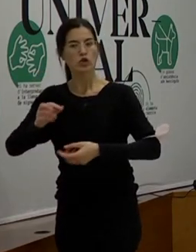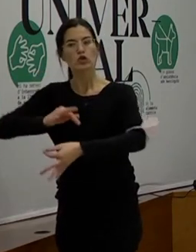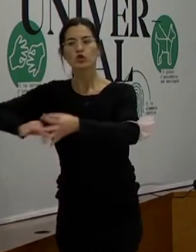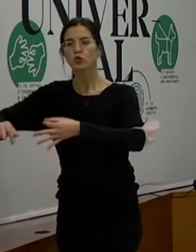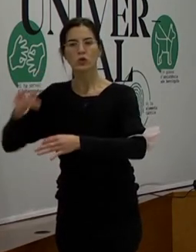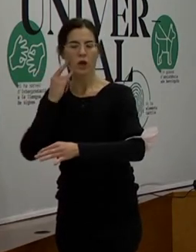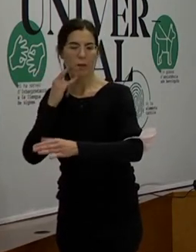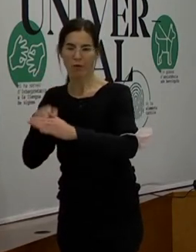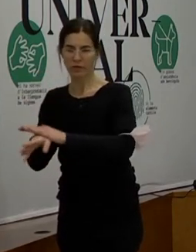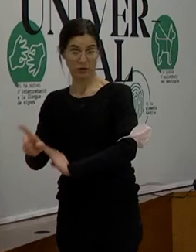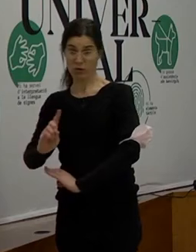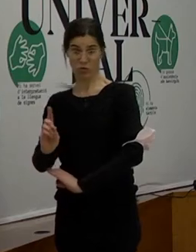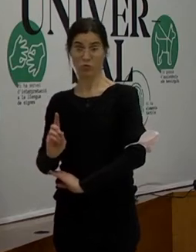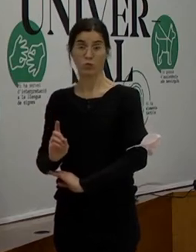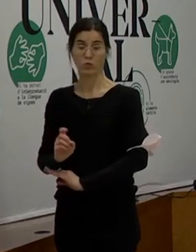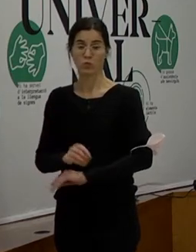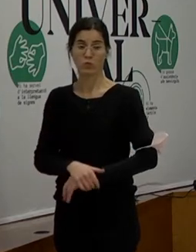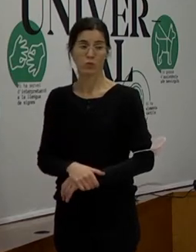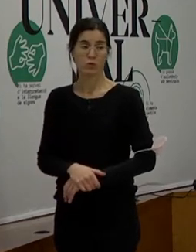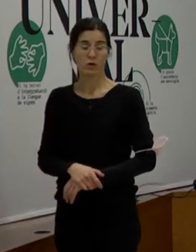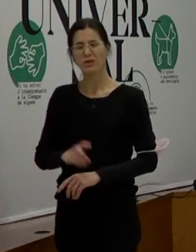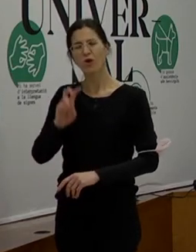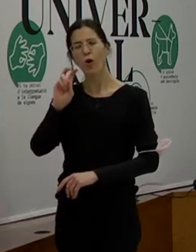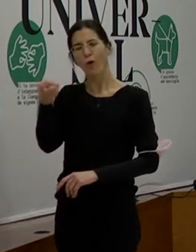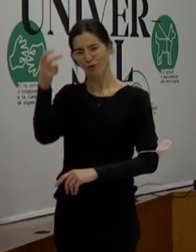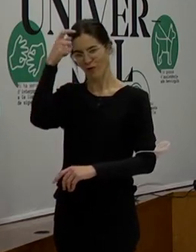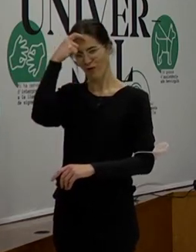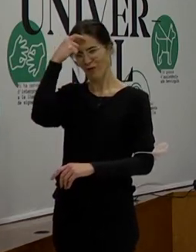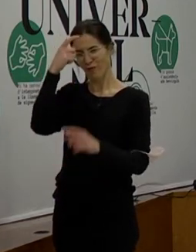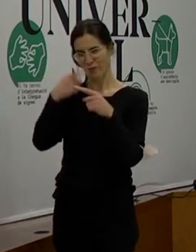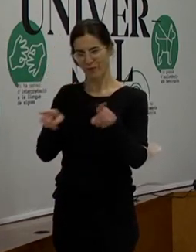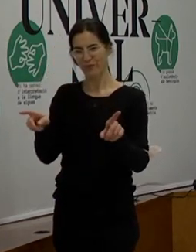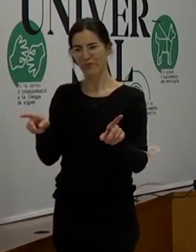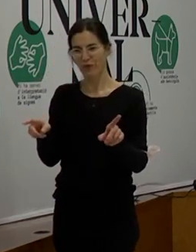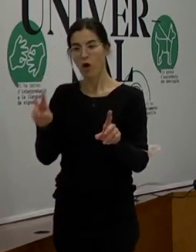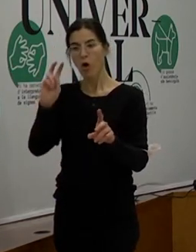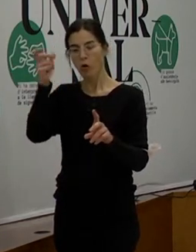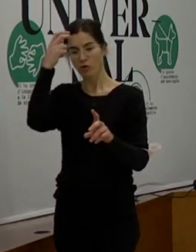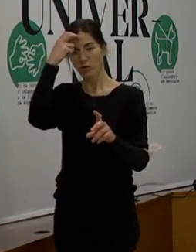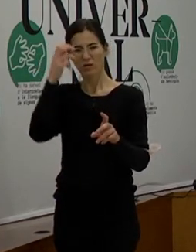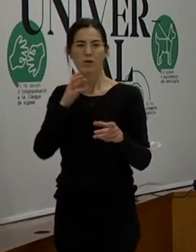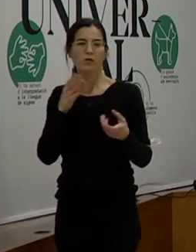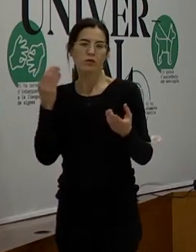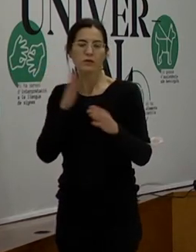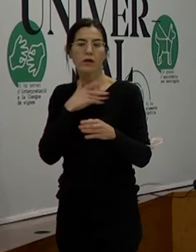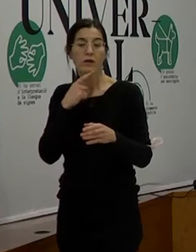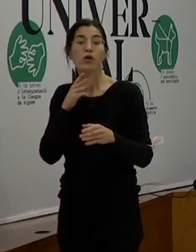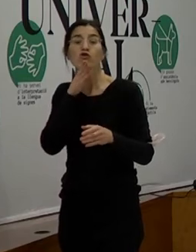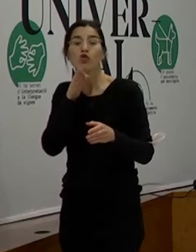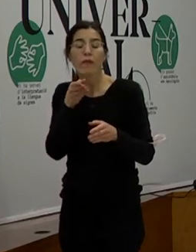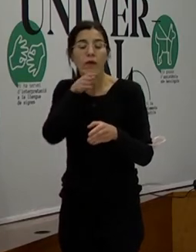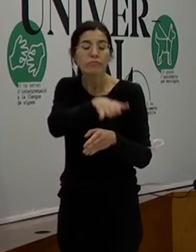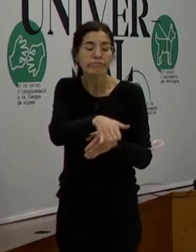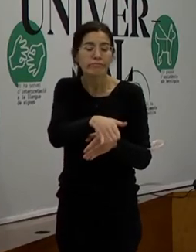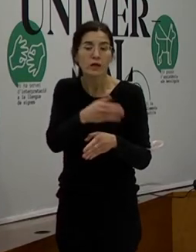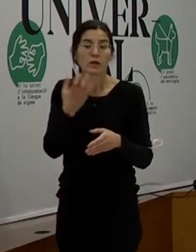lavabo, l'accessible. És un altre concepte, vale, de bany. Per tant, on té que estar? Primer, a llocs on hi